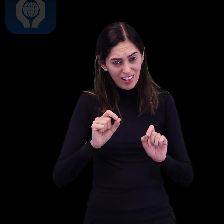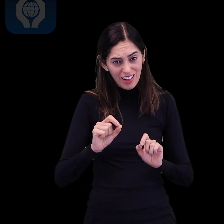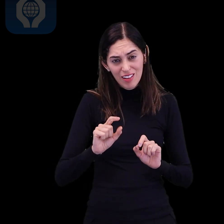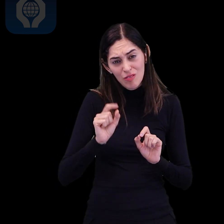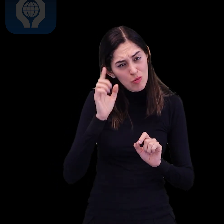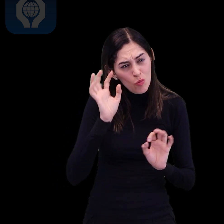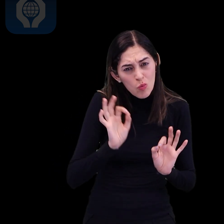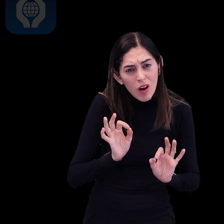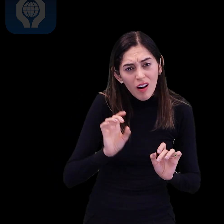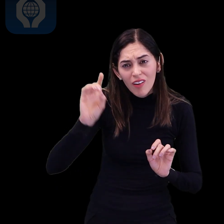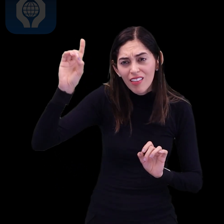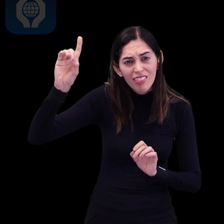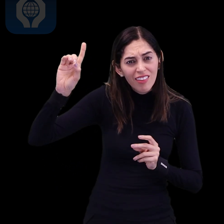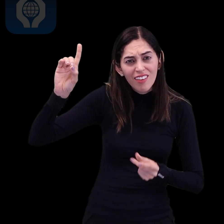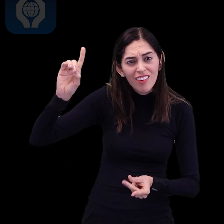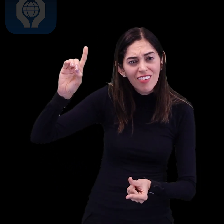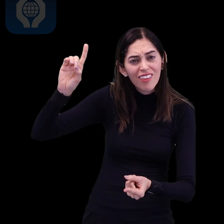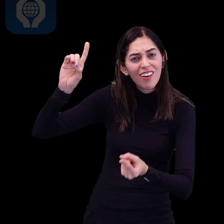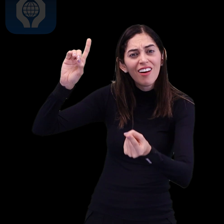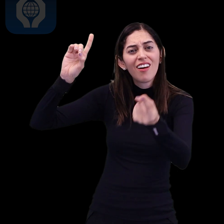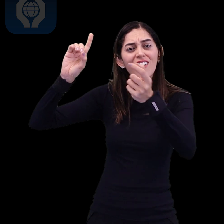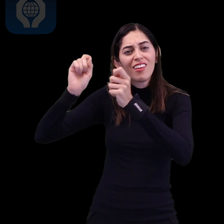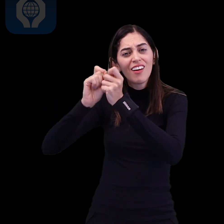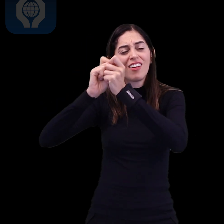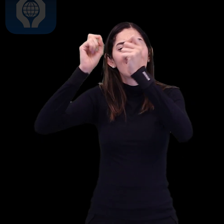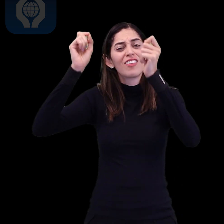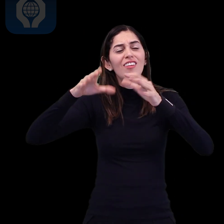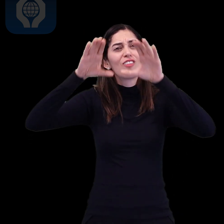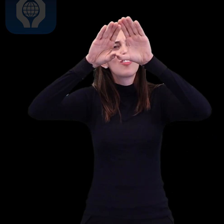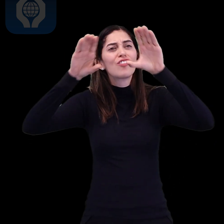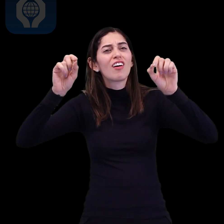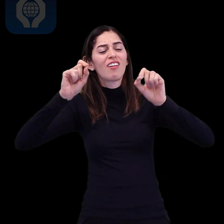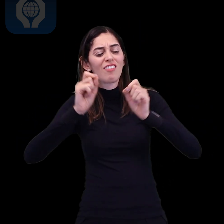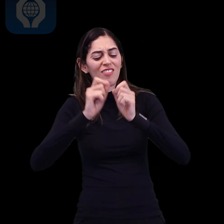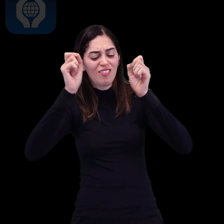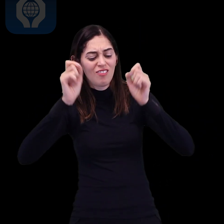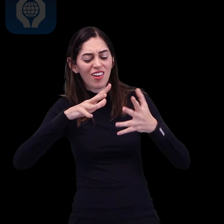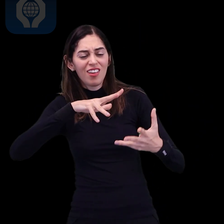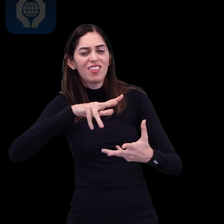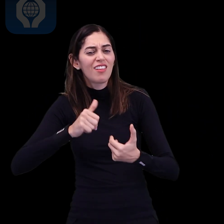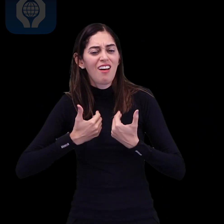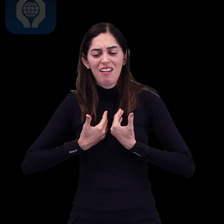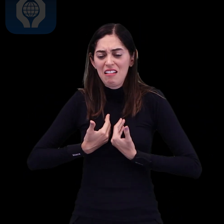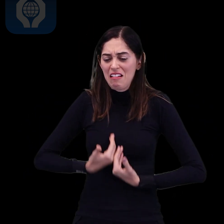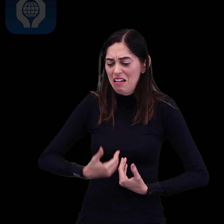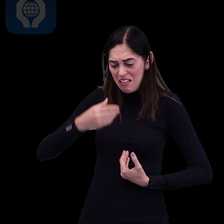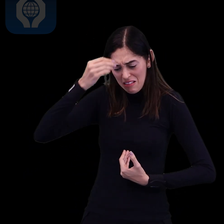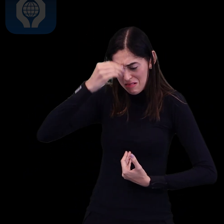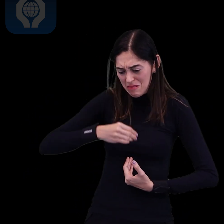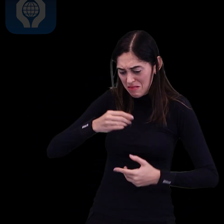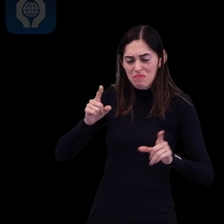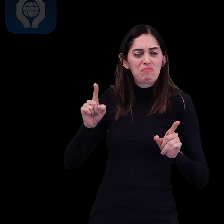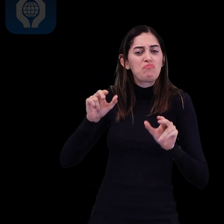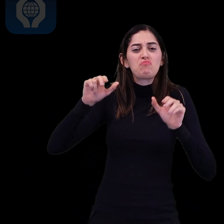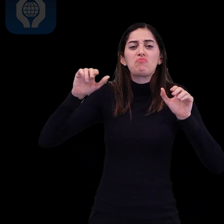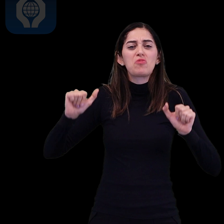eterno Deus, o Senhor, o Criador dos fins da terra, nem se cansa nem se fadiga? É inescrutável o seu